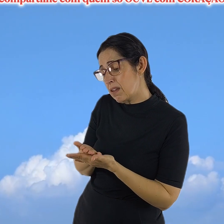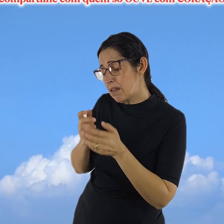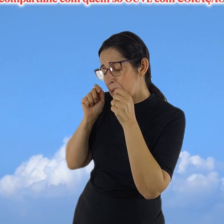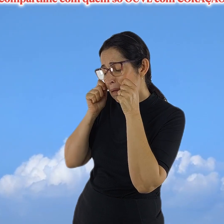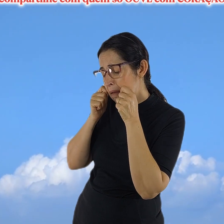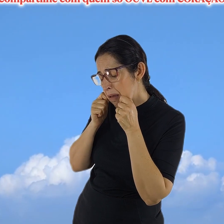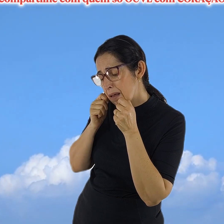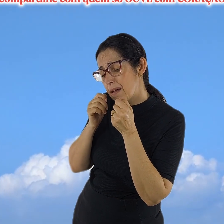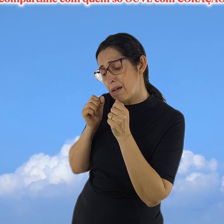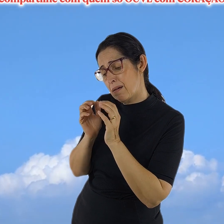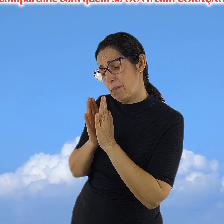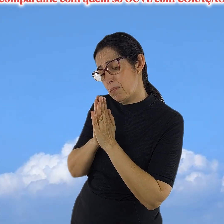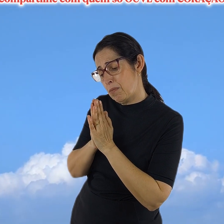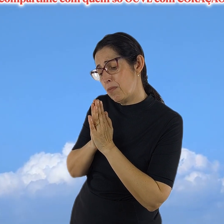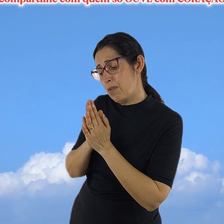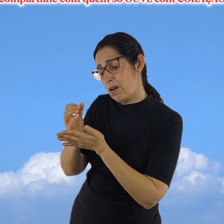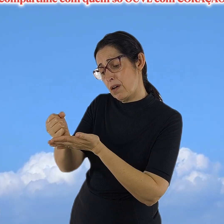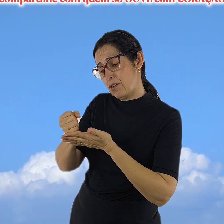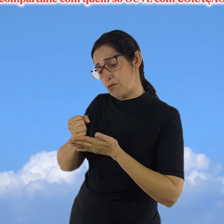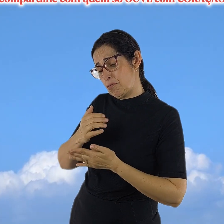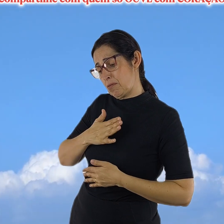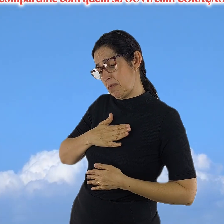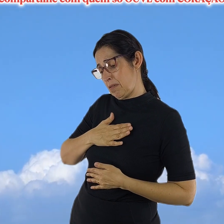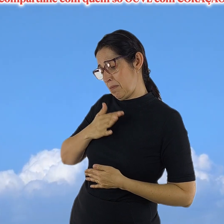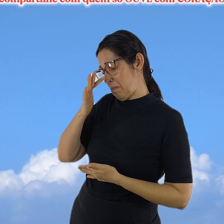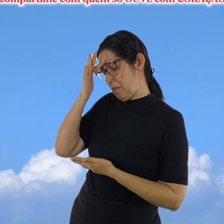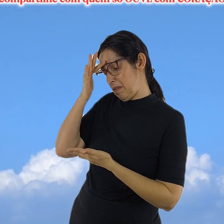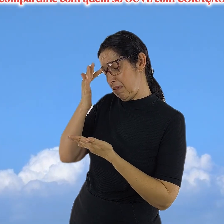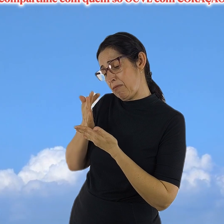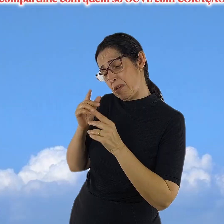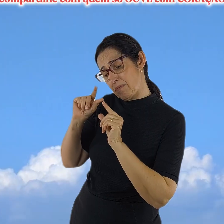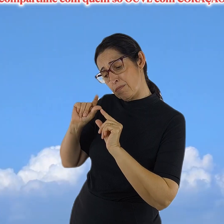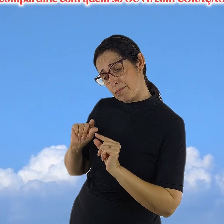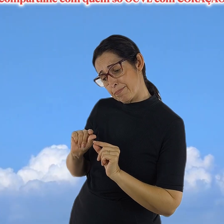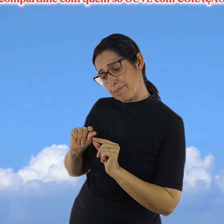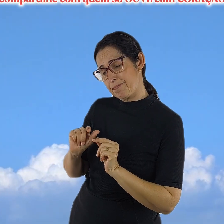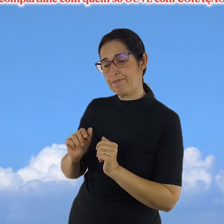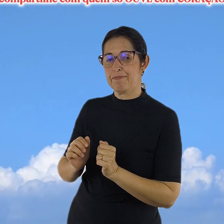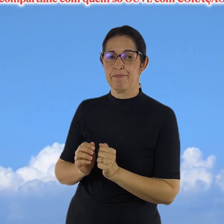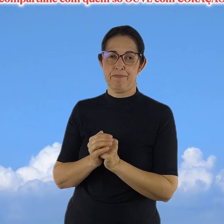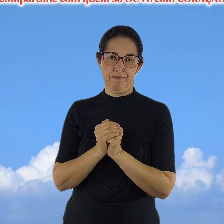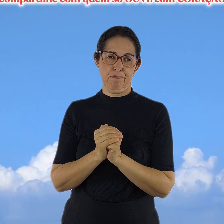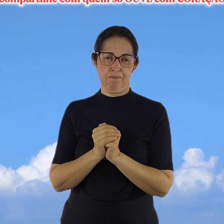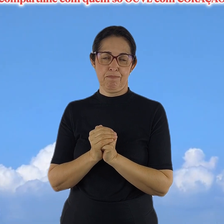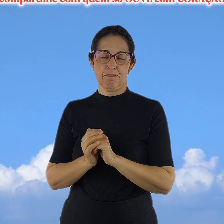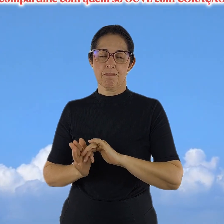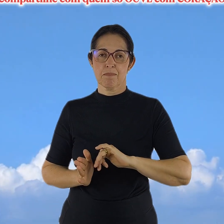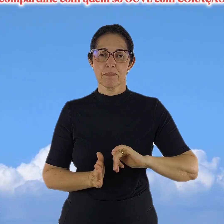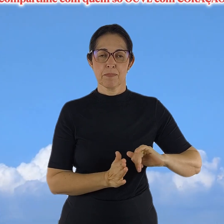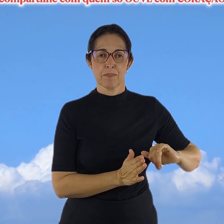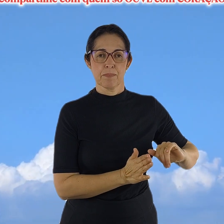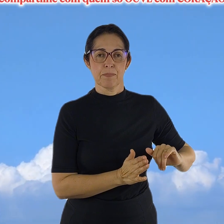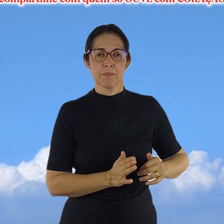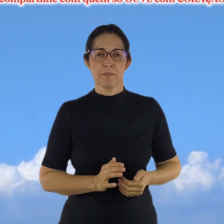Senhor, ajuda a minha incredulidade. Assentados.